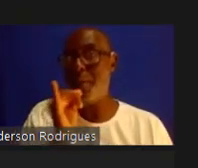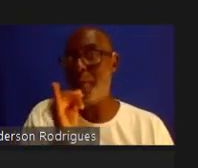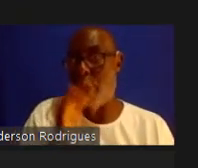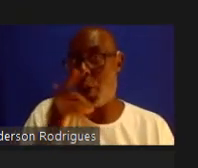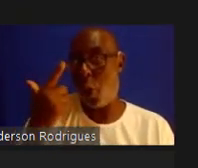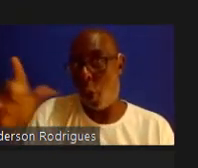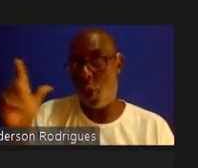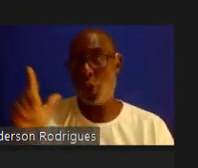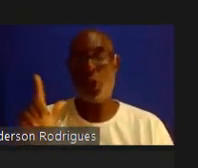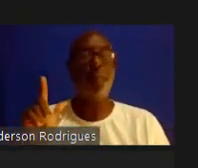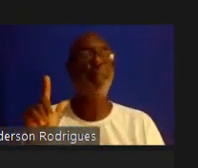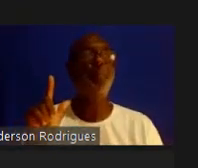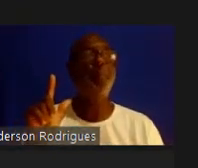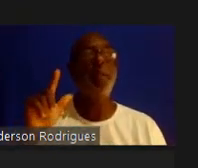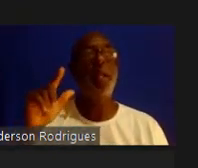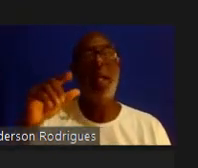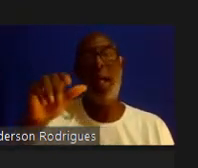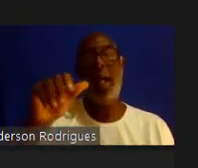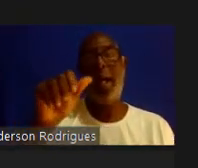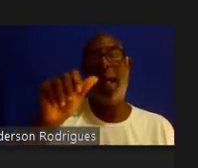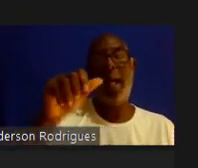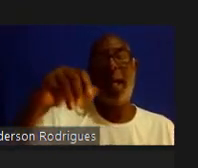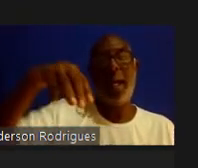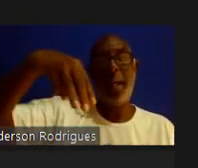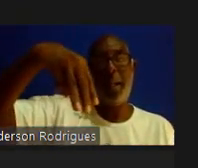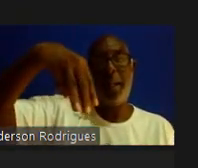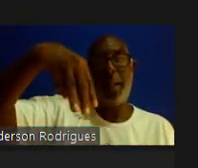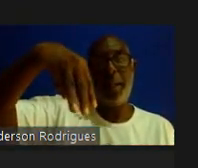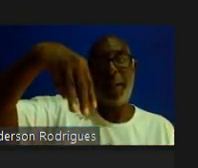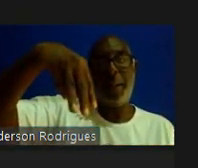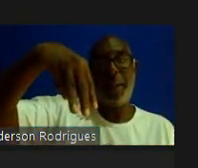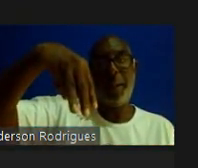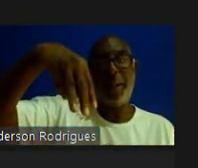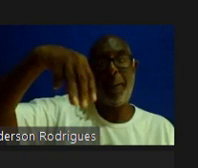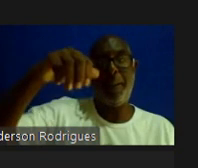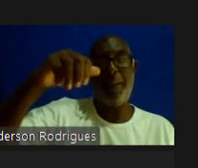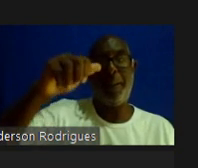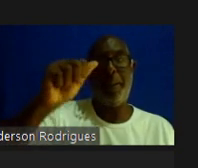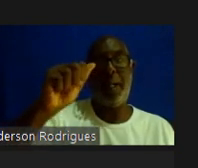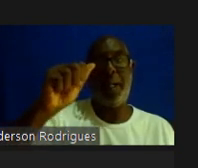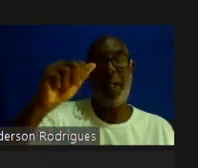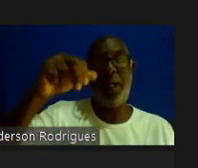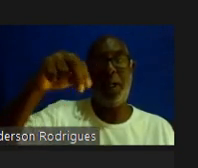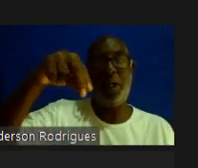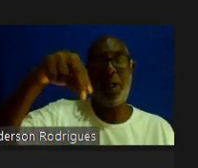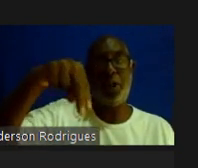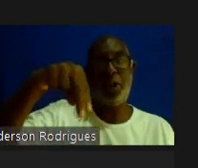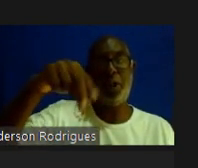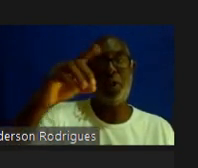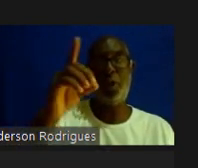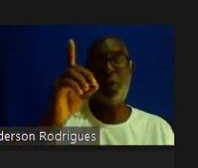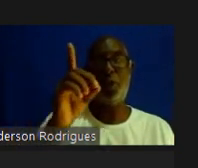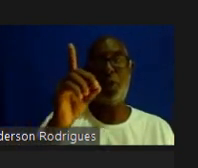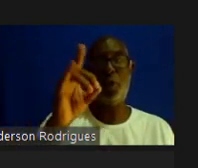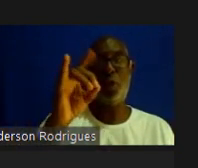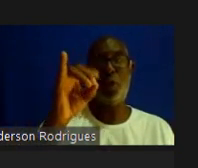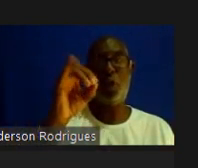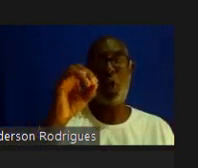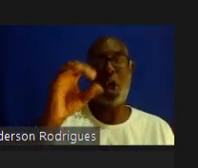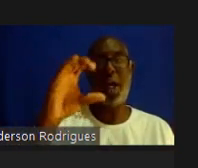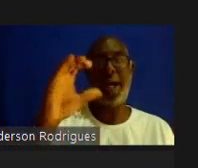é diferente. Então, nós precisamos ter esse compartilhamento, ele é importante também. Só